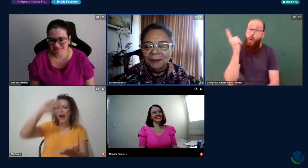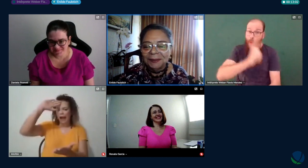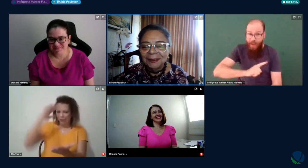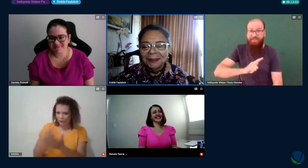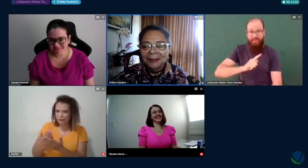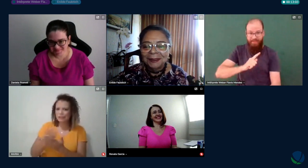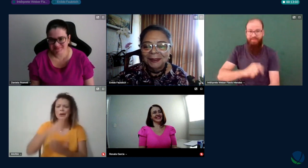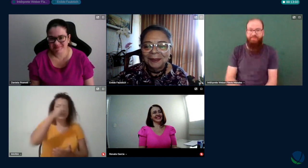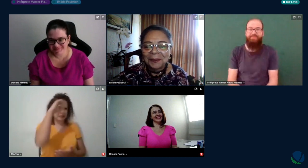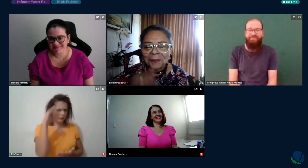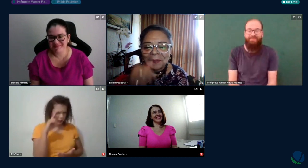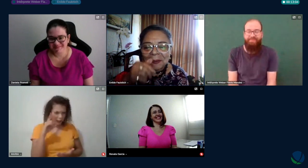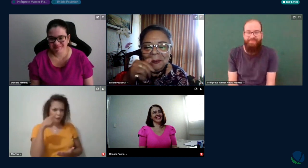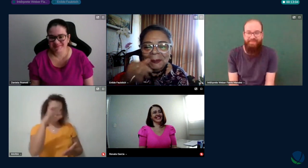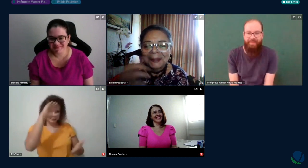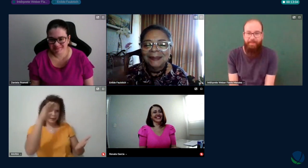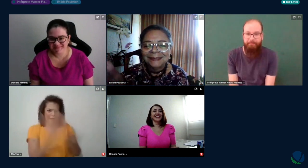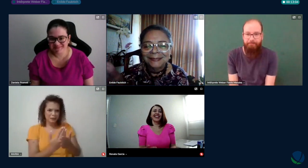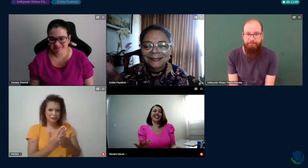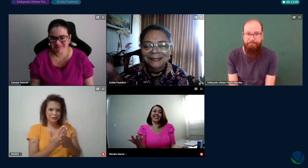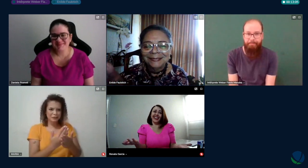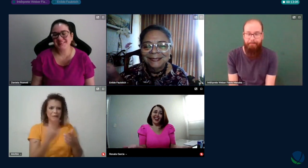Daniela.